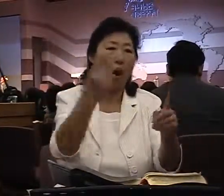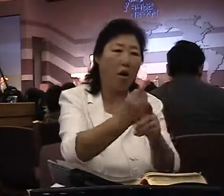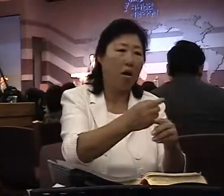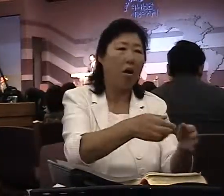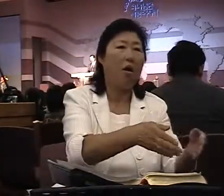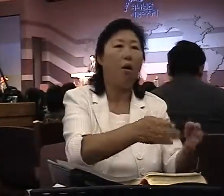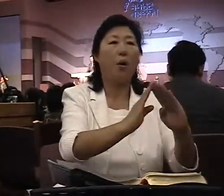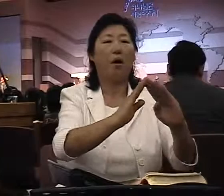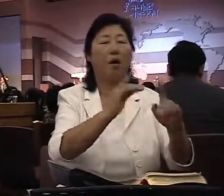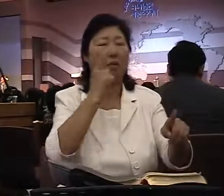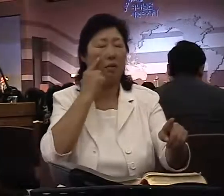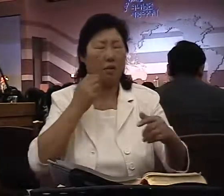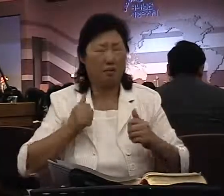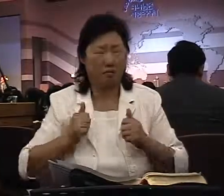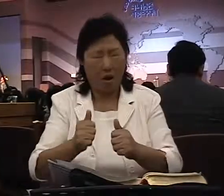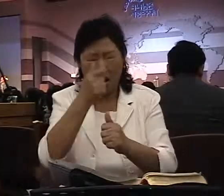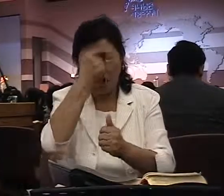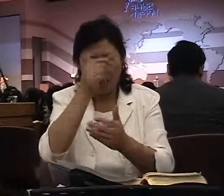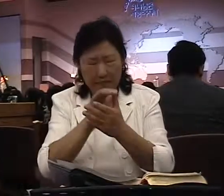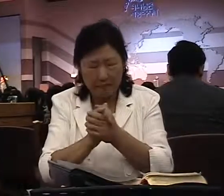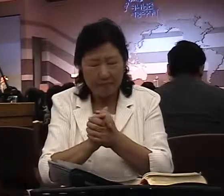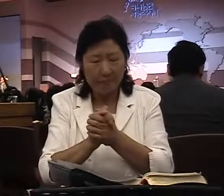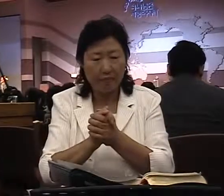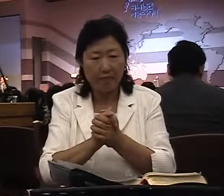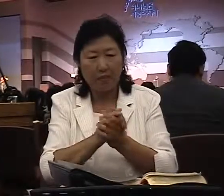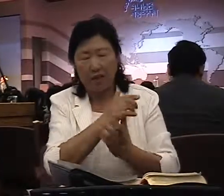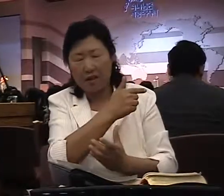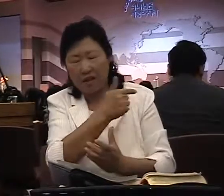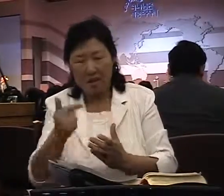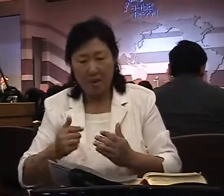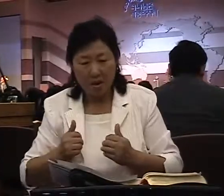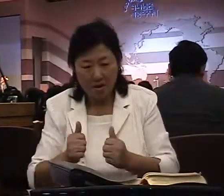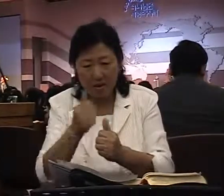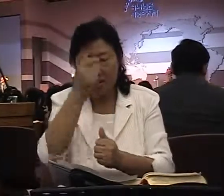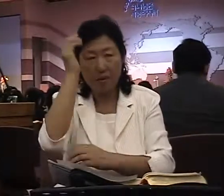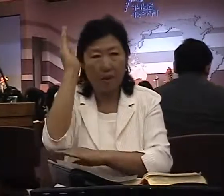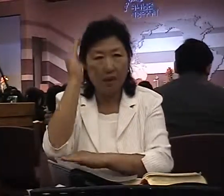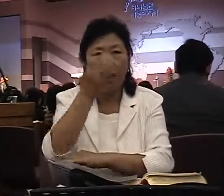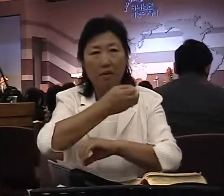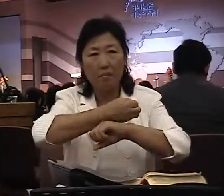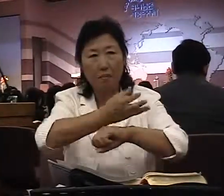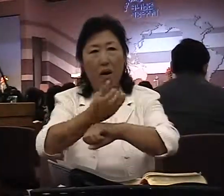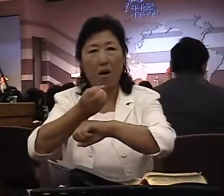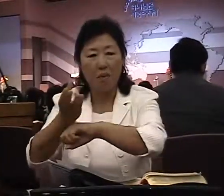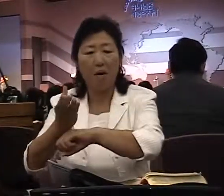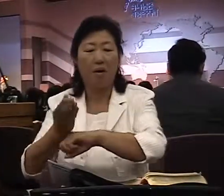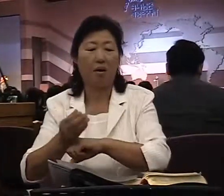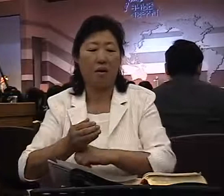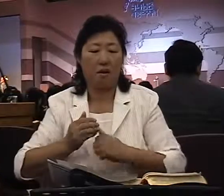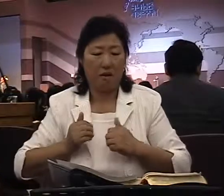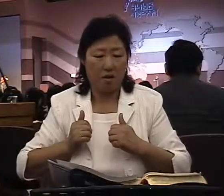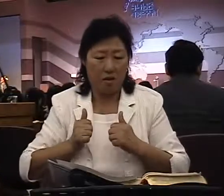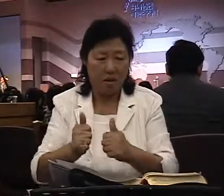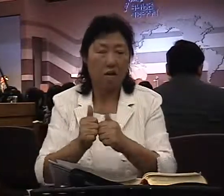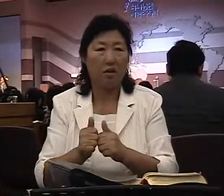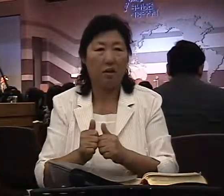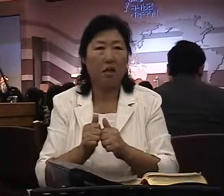모릅니다. 얼마나 열심히 열정으로 말씀을 준비하고 전했는지 모릅니다. 얼마나 열심히 신방했는지